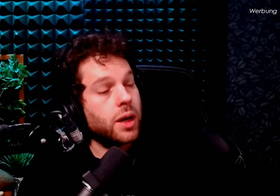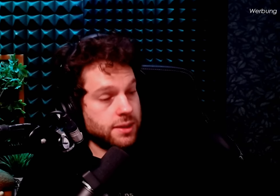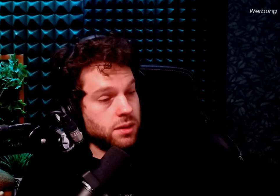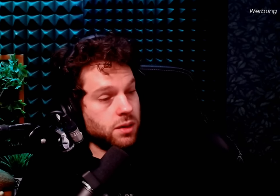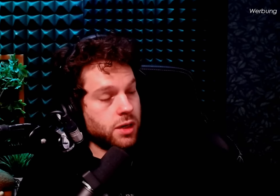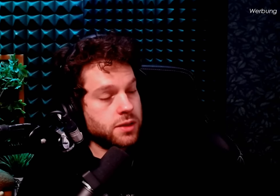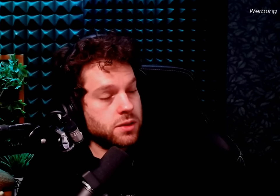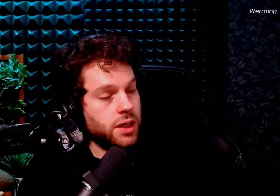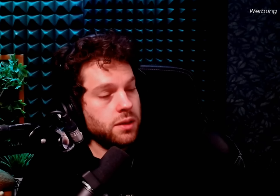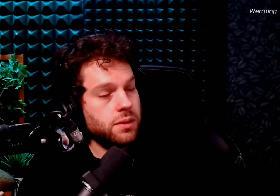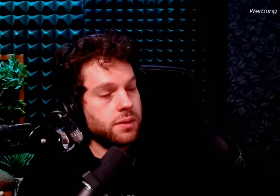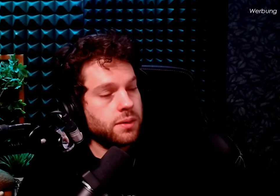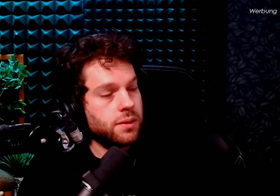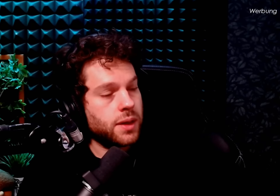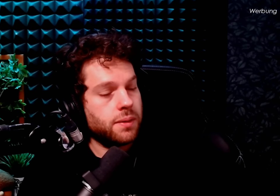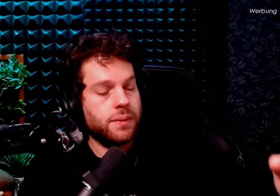Gehört das noch Ihnen? Ja.